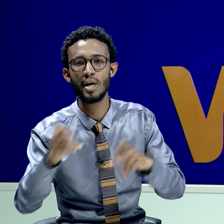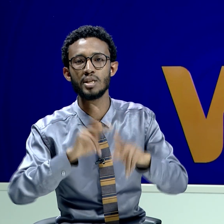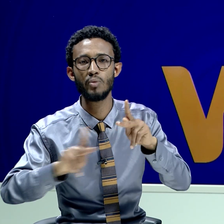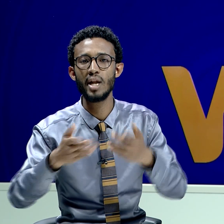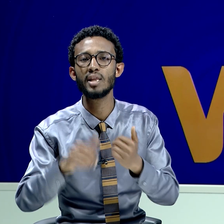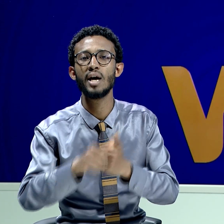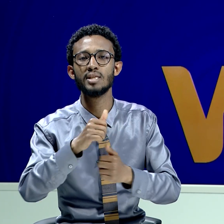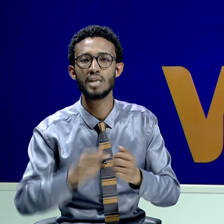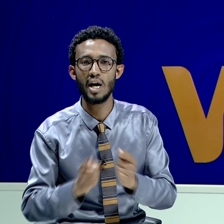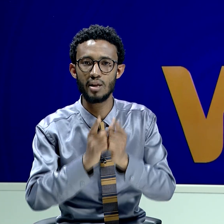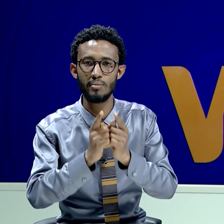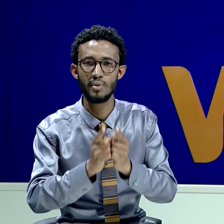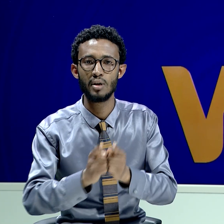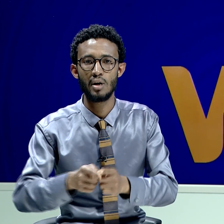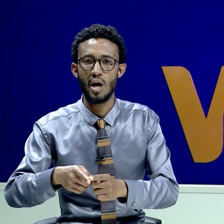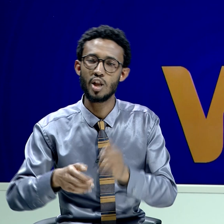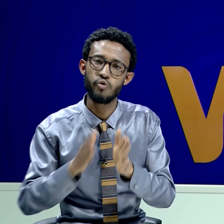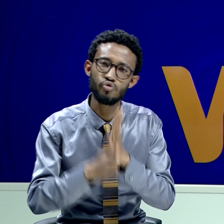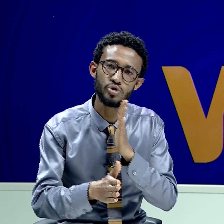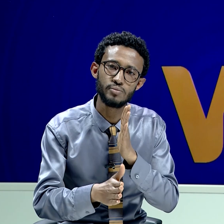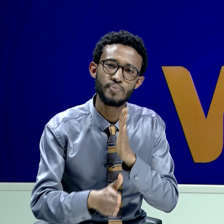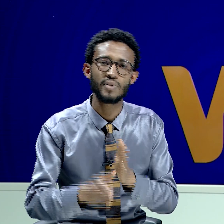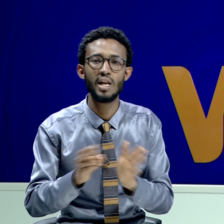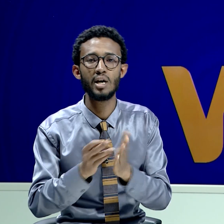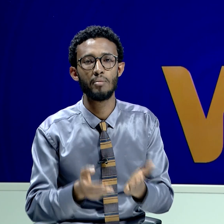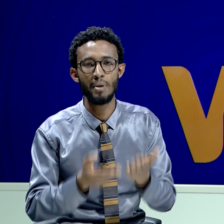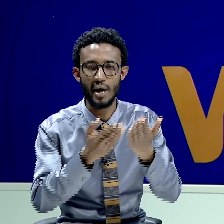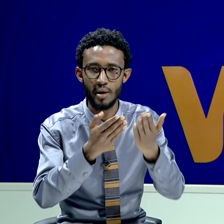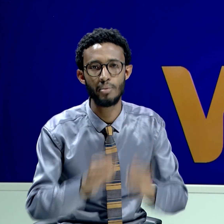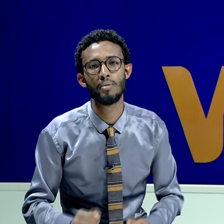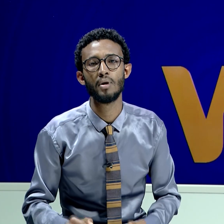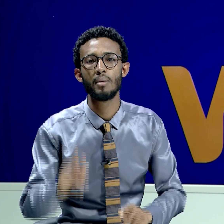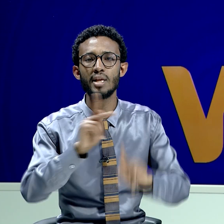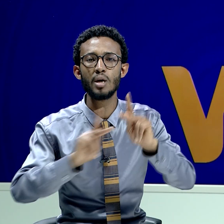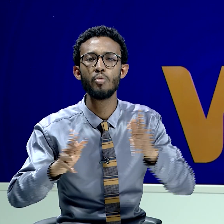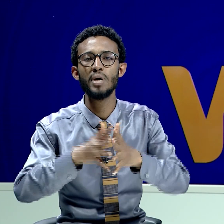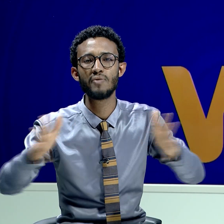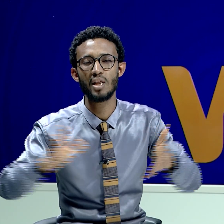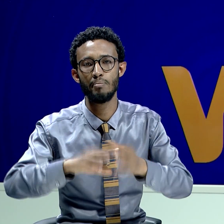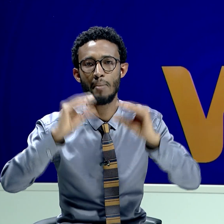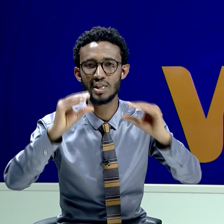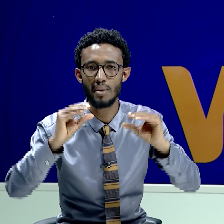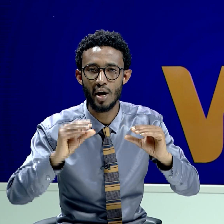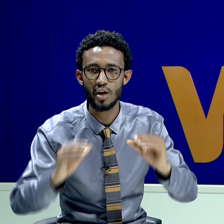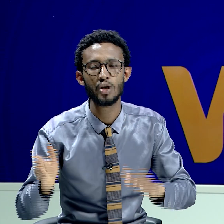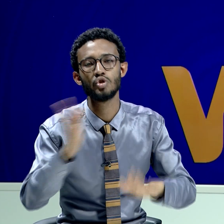ህብረተሰቡ እንደነጠቃት ሲያጋጥም አጥፎቹን ለክ በማቀረብ ረተሰቡ በስፋት በማስተማር